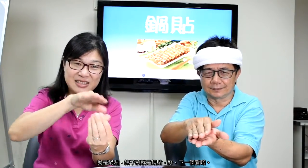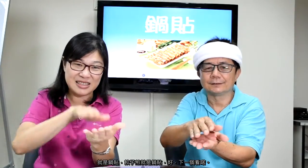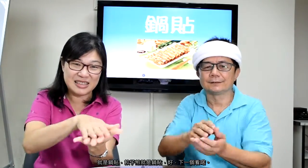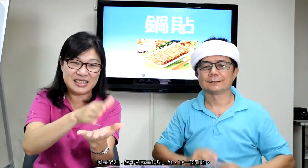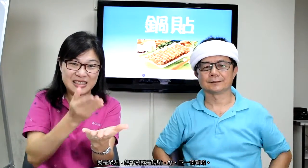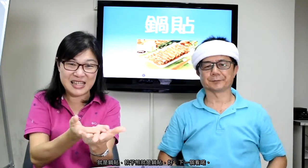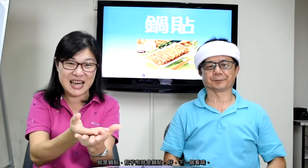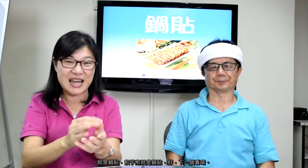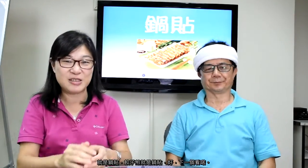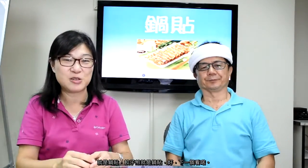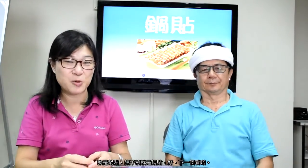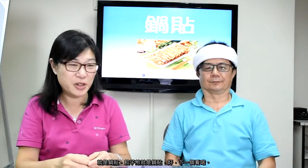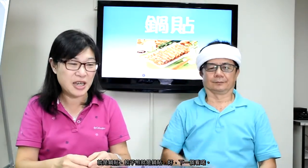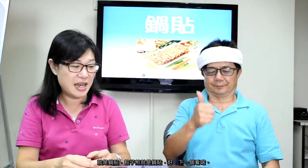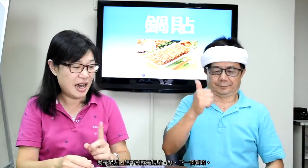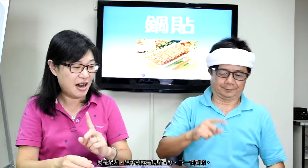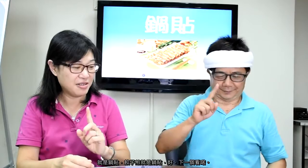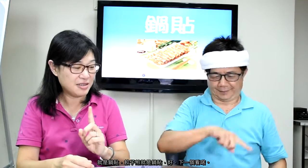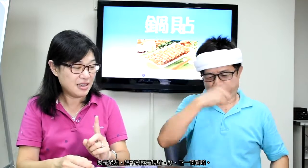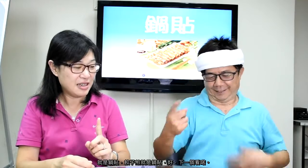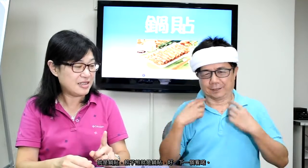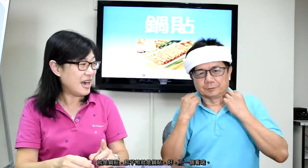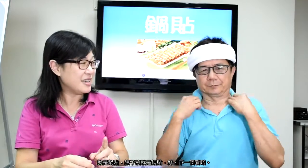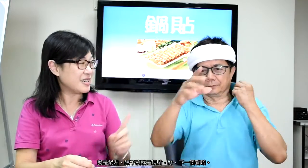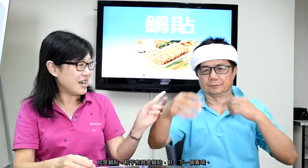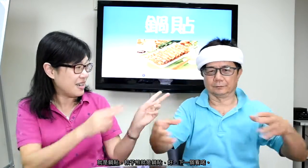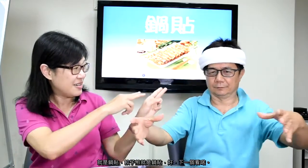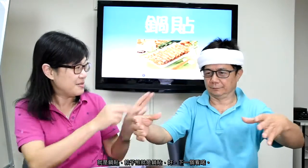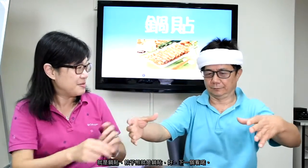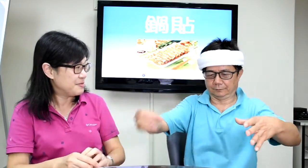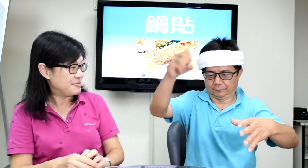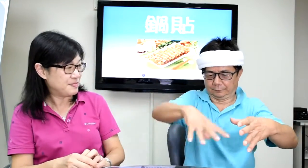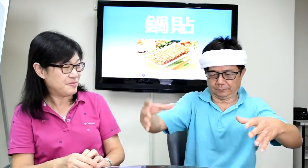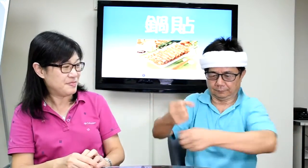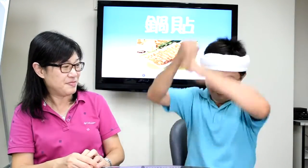子煎就是锅贴。好，下一个看哦，